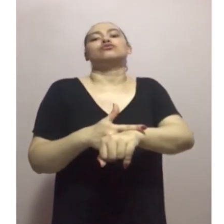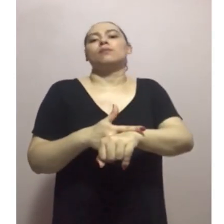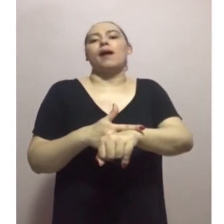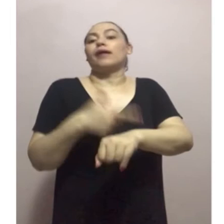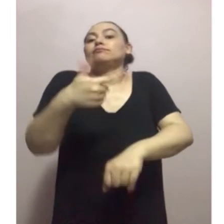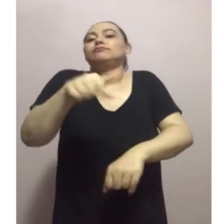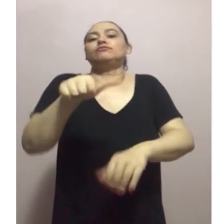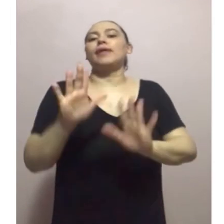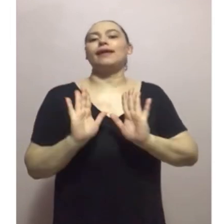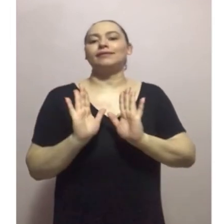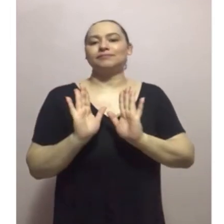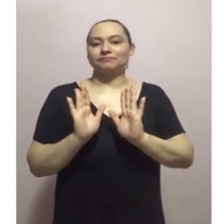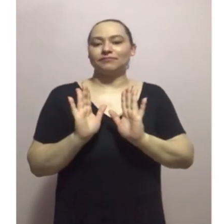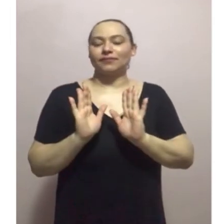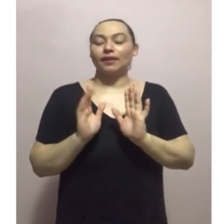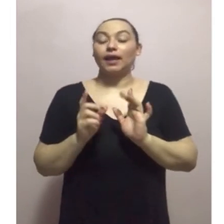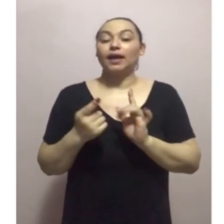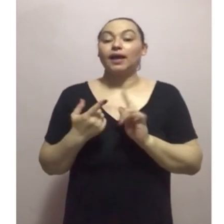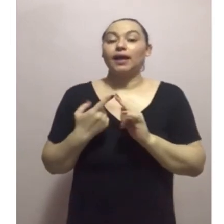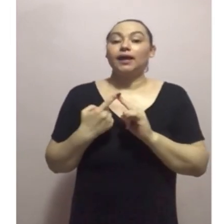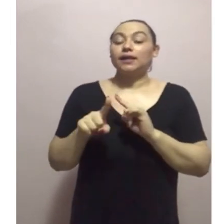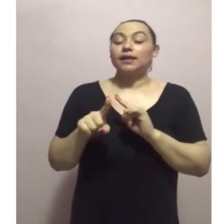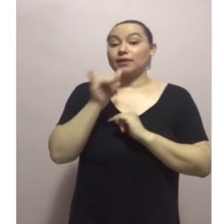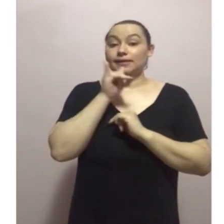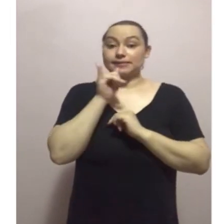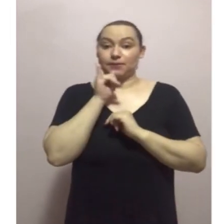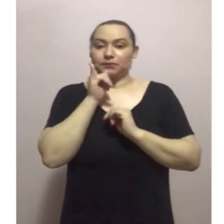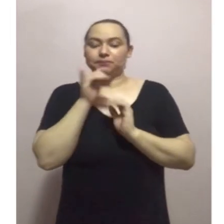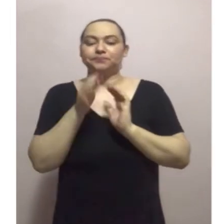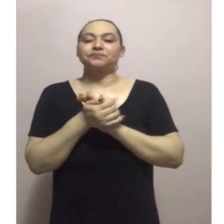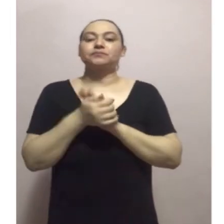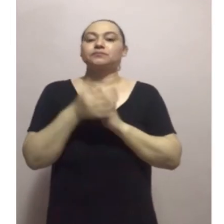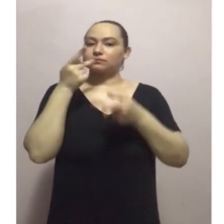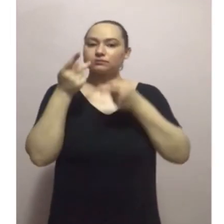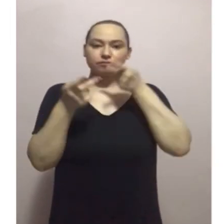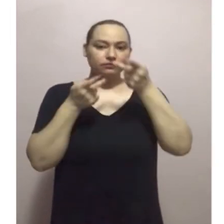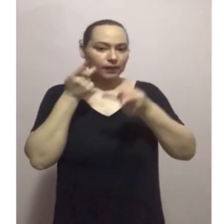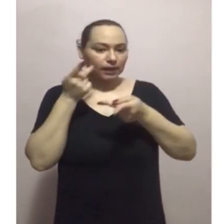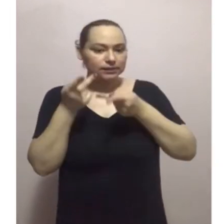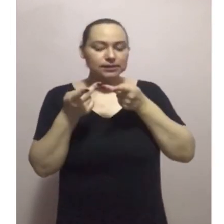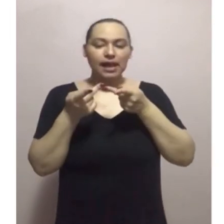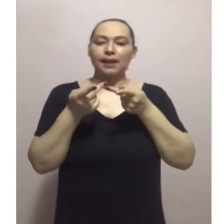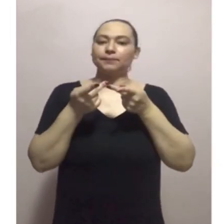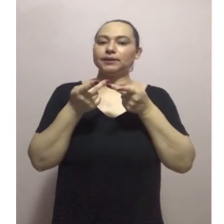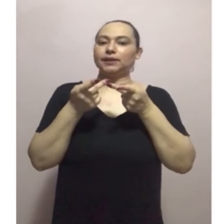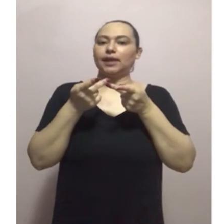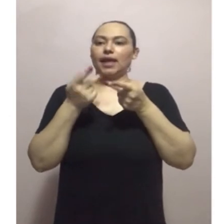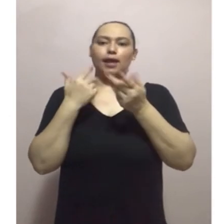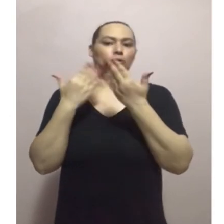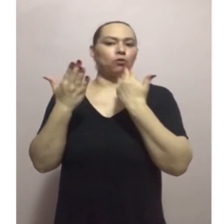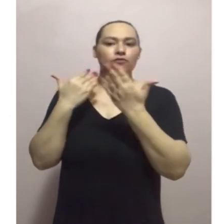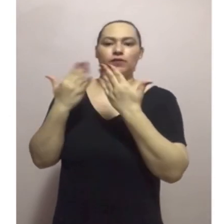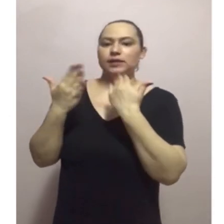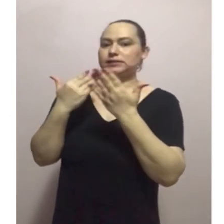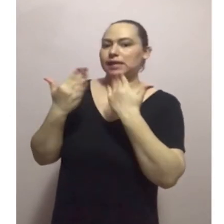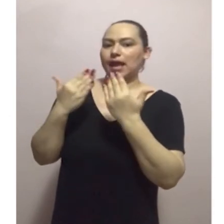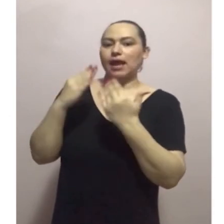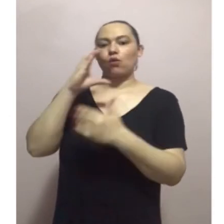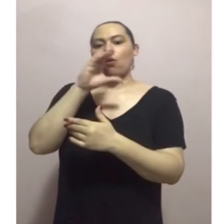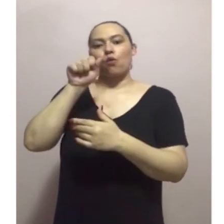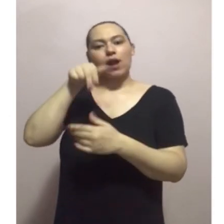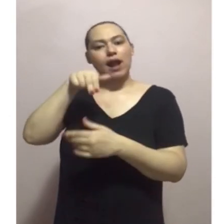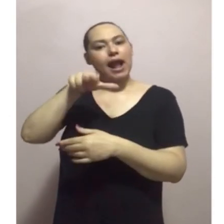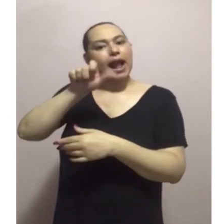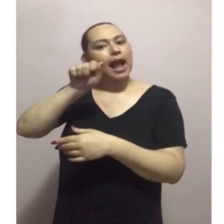né? Então, quando, por exemplo, a gente começou a falar, eu comecei a falar com